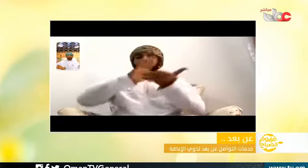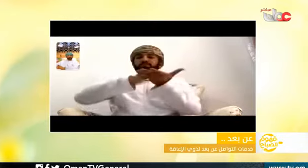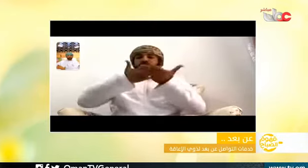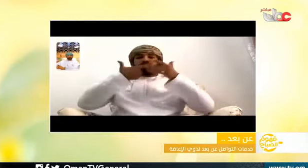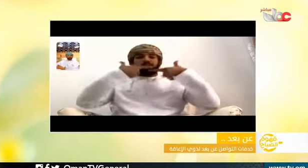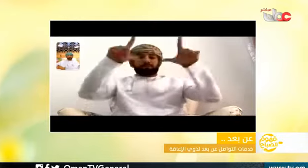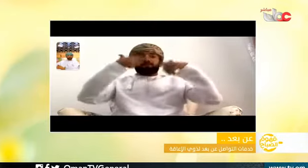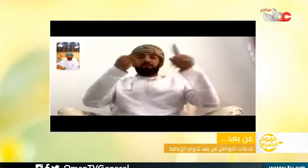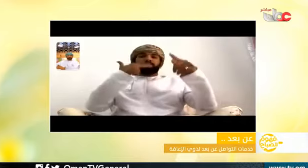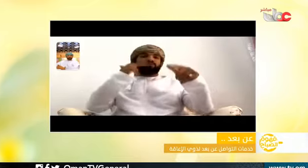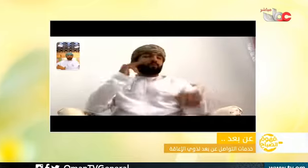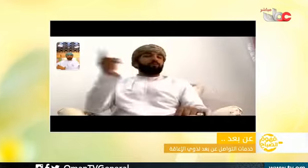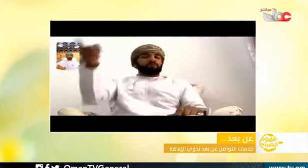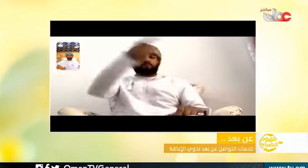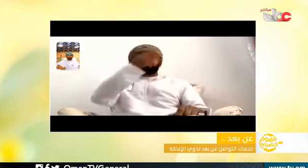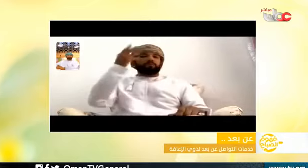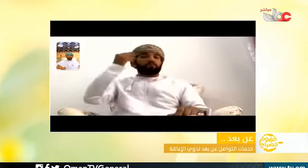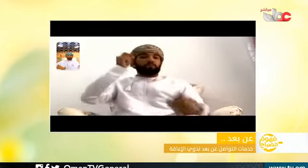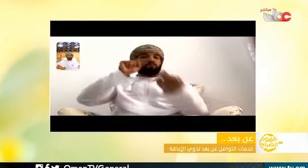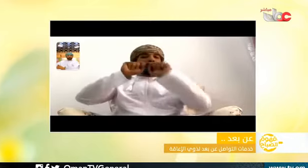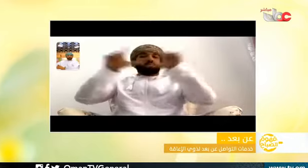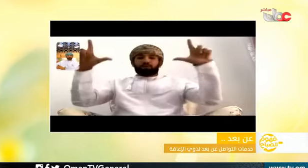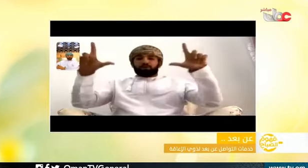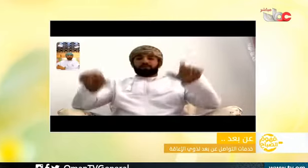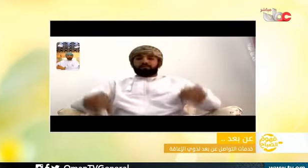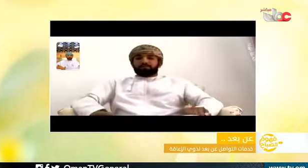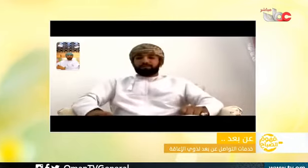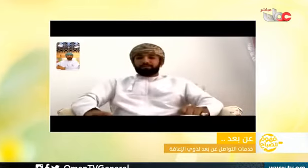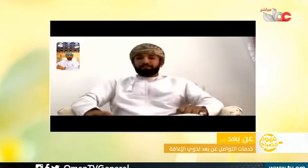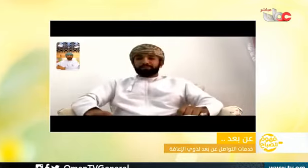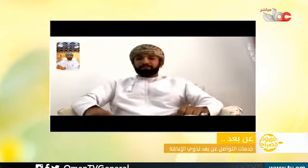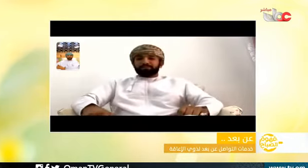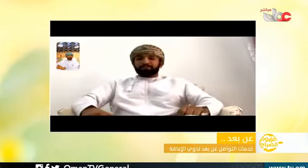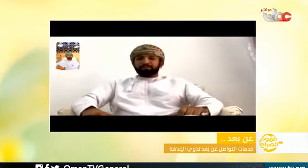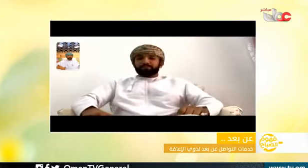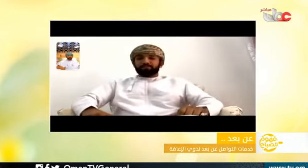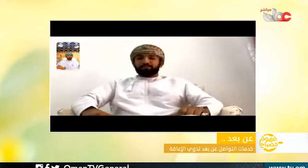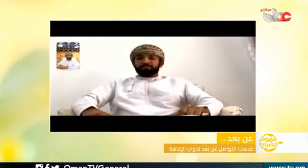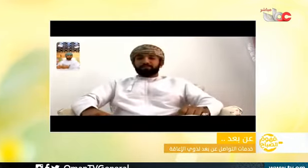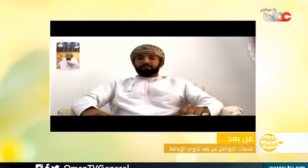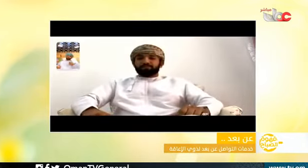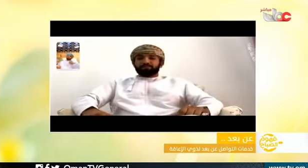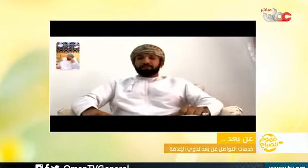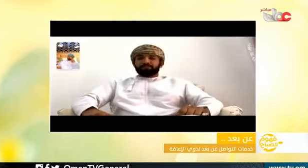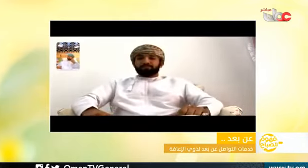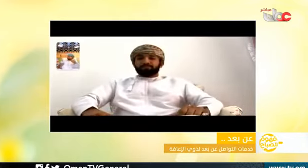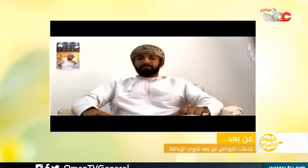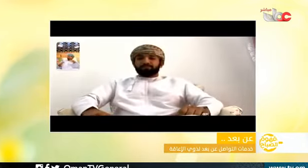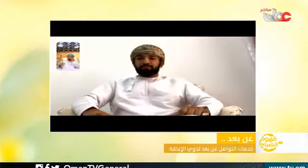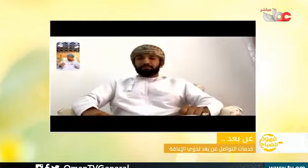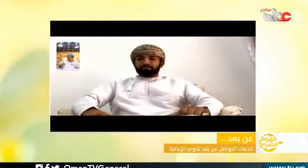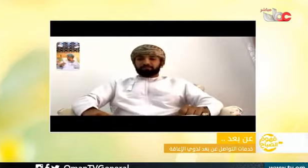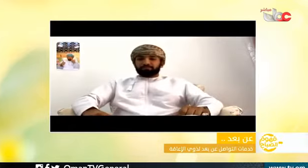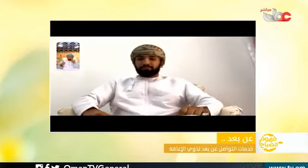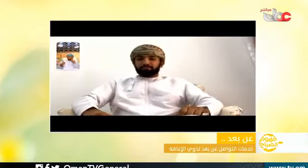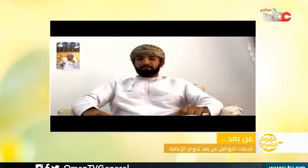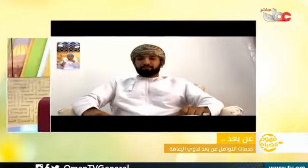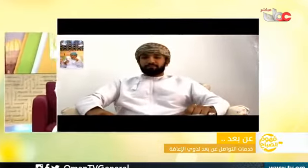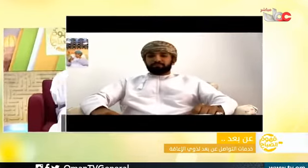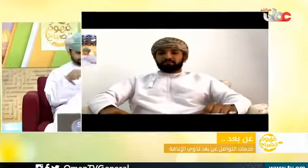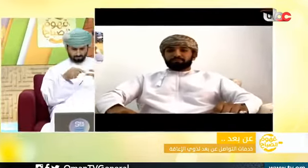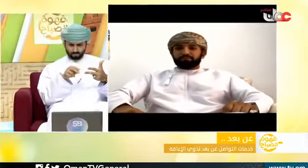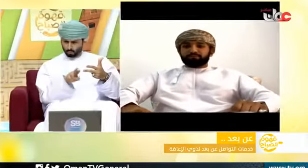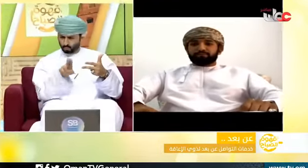لكل سلعة أو موجودة بالباركود مترجمة بلغة الإشارة، وأيضا الأخبار المحلية والدولية. رائع جدا.